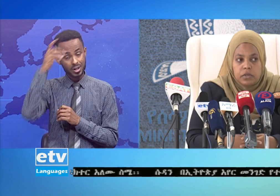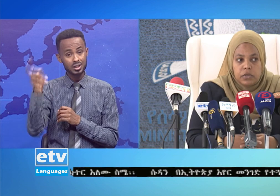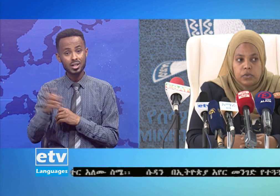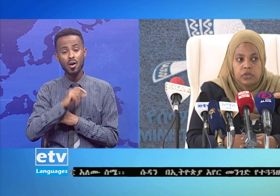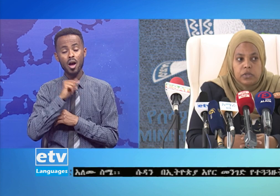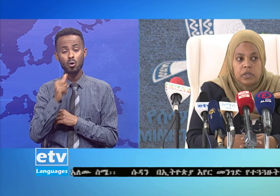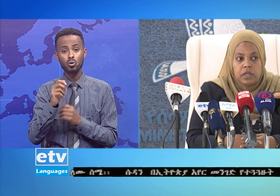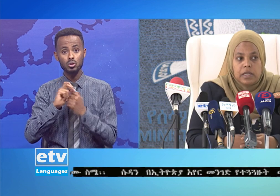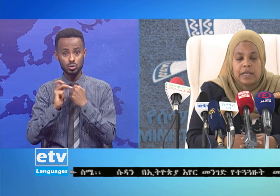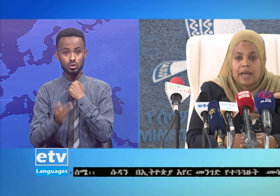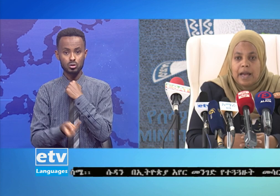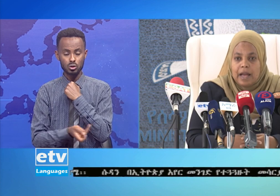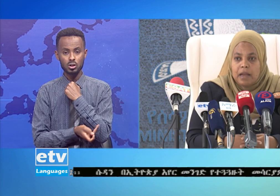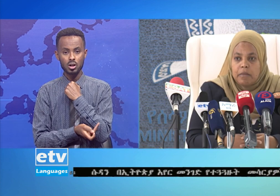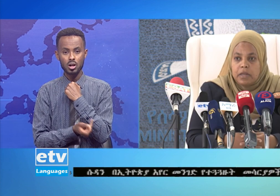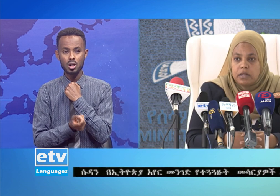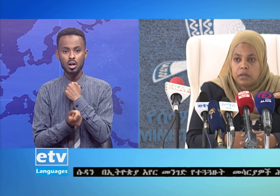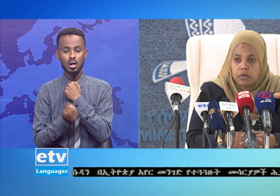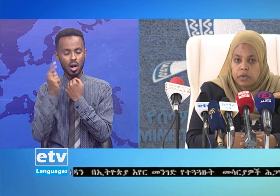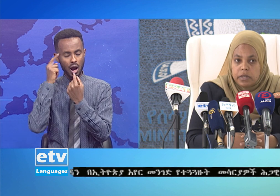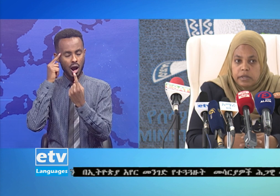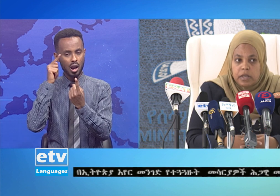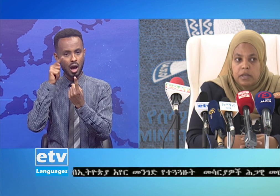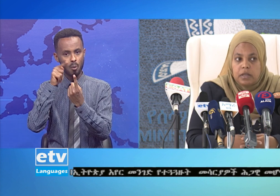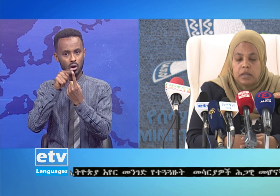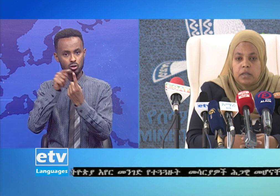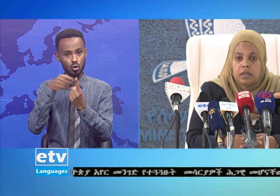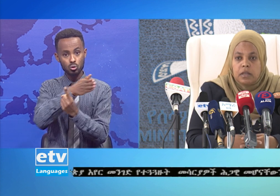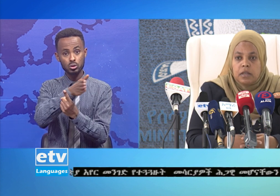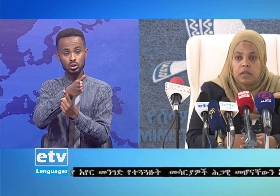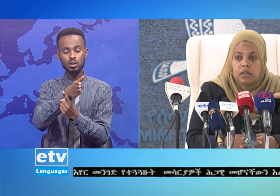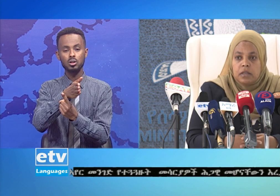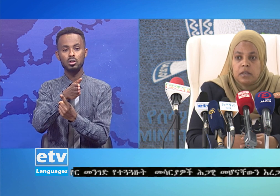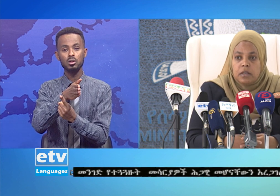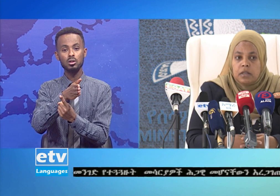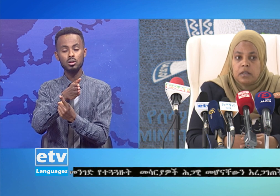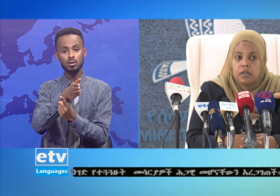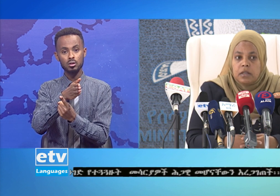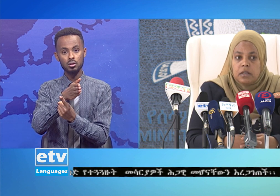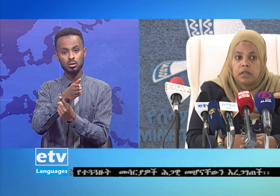ያልሆኑ ድርጅቶች ከዓላማቸው ውጪ